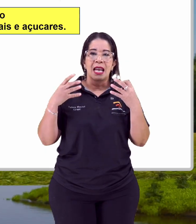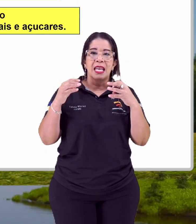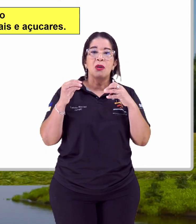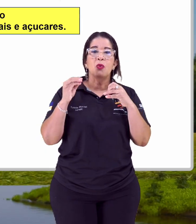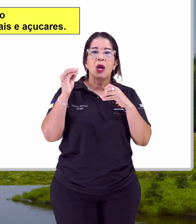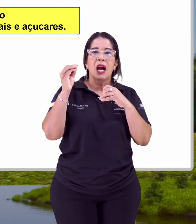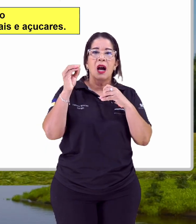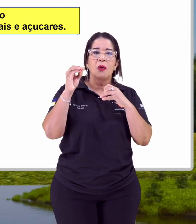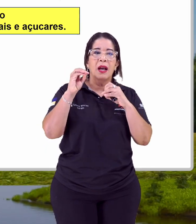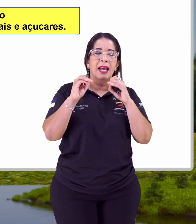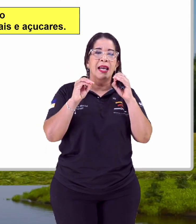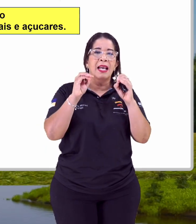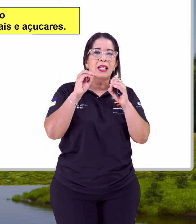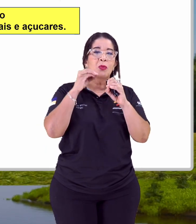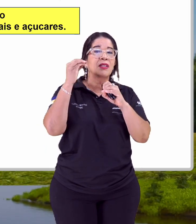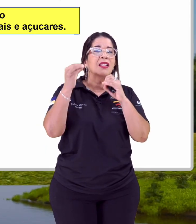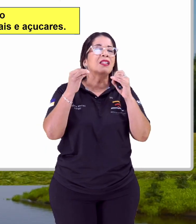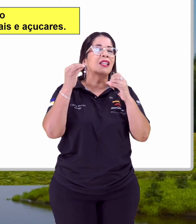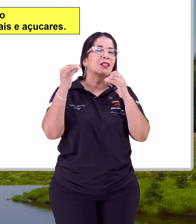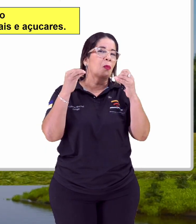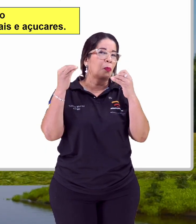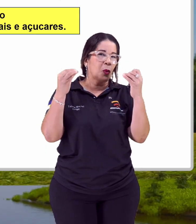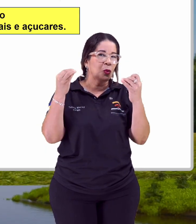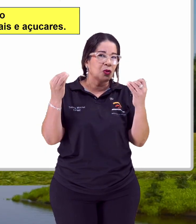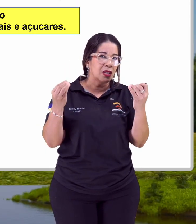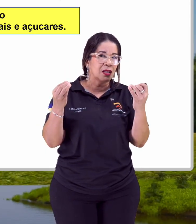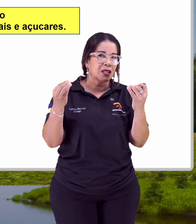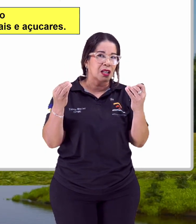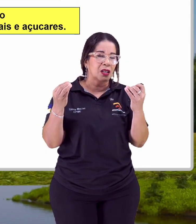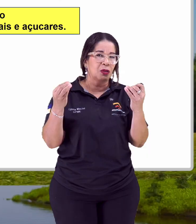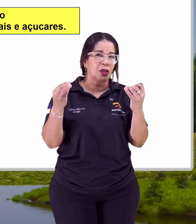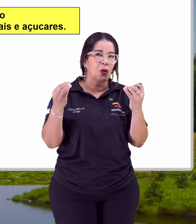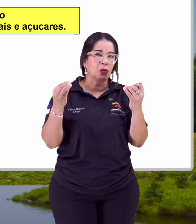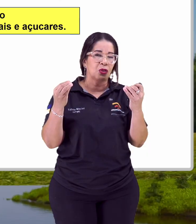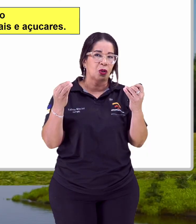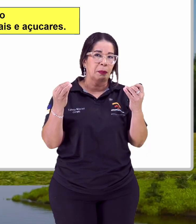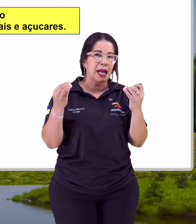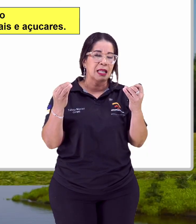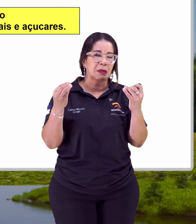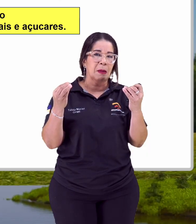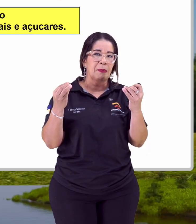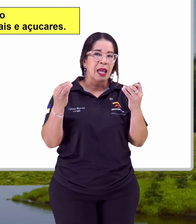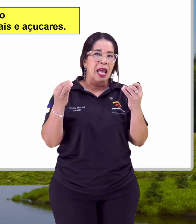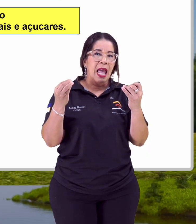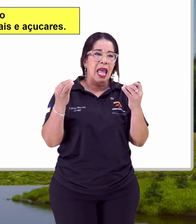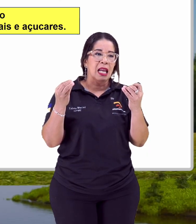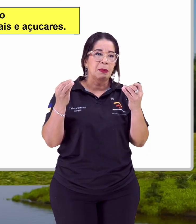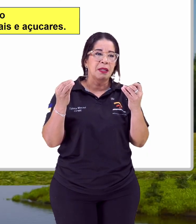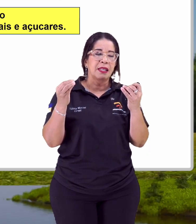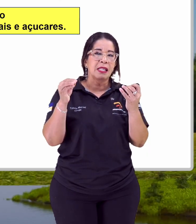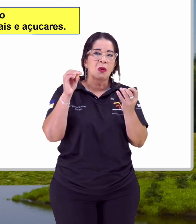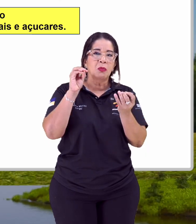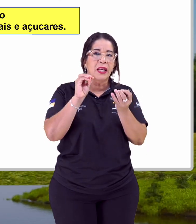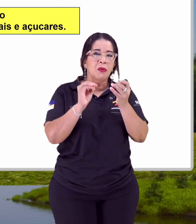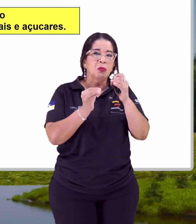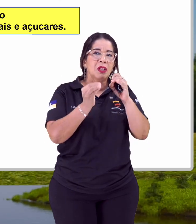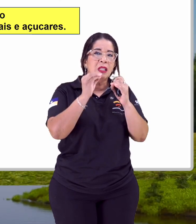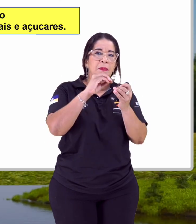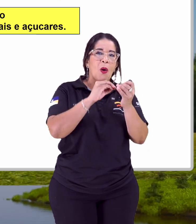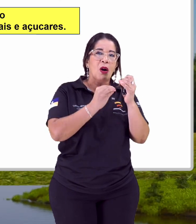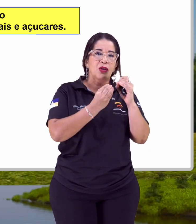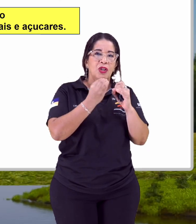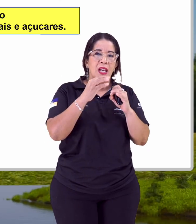densidades. E as substâncias que são produzidas aqui no interior do citoplasma, elas precisam ter